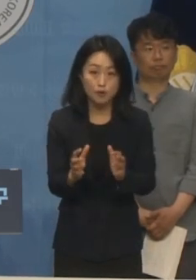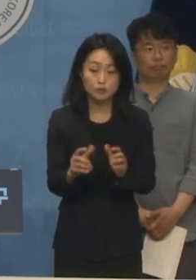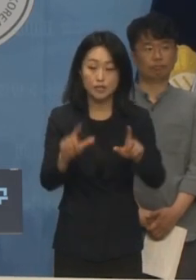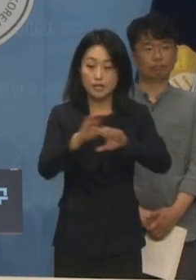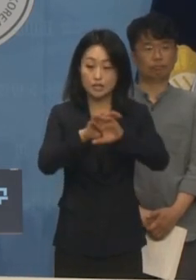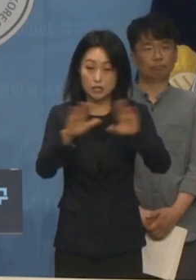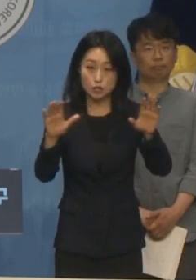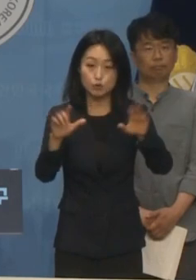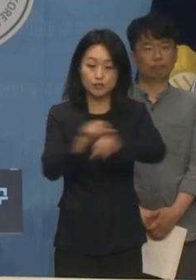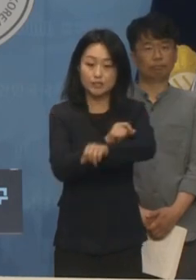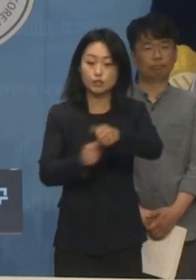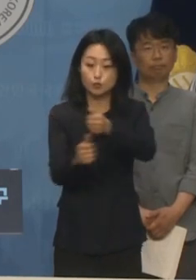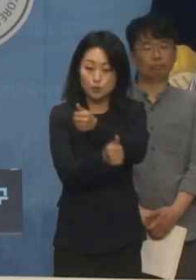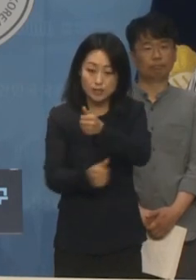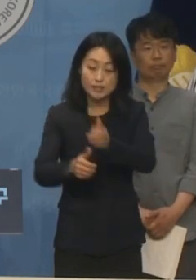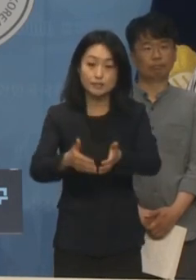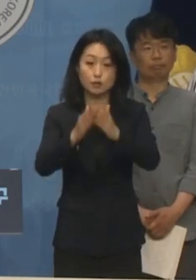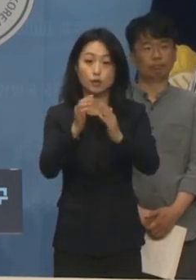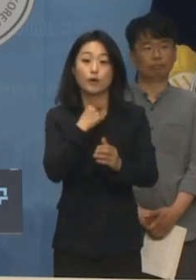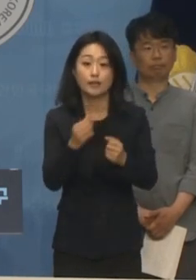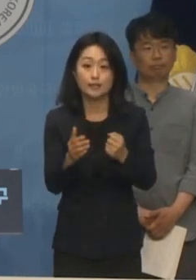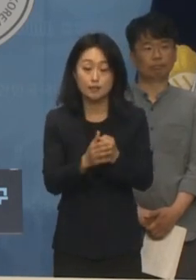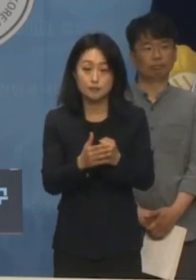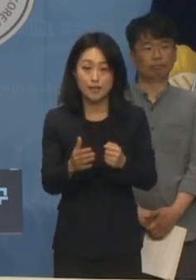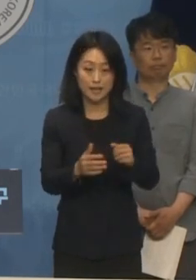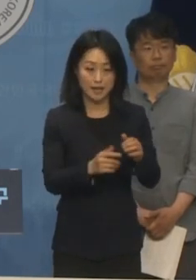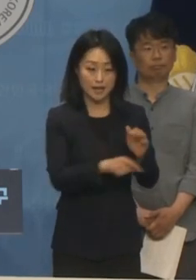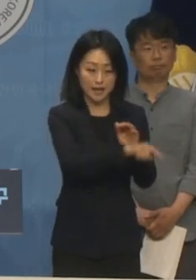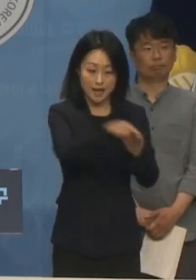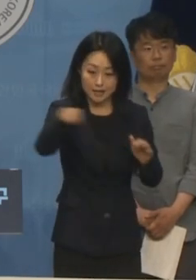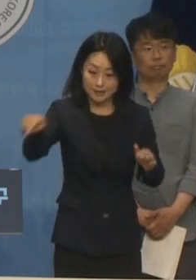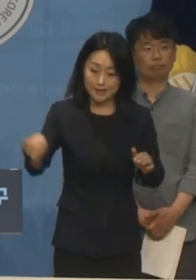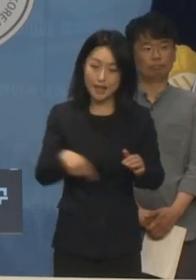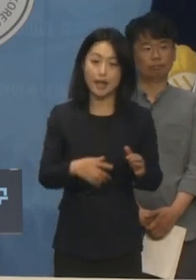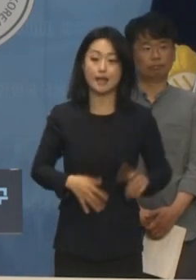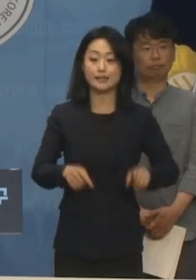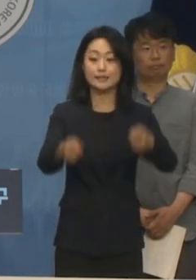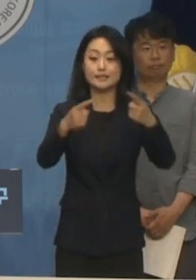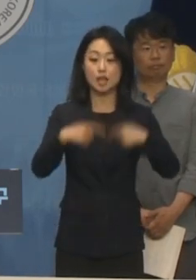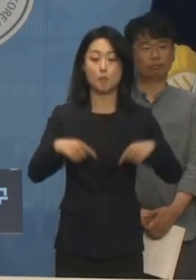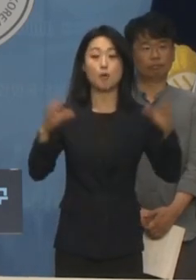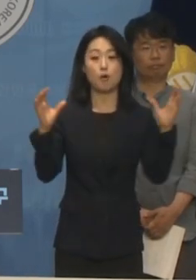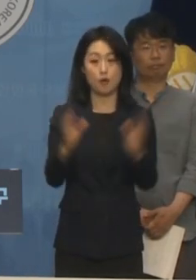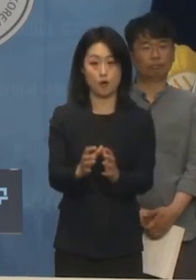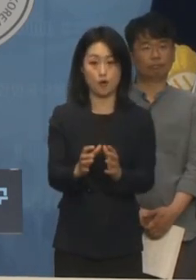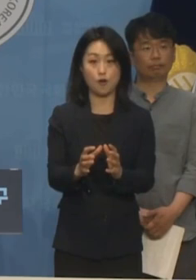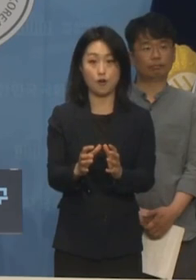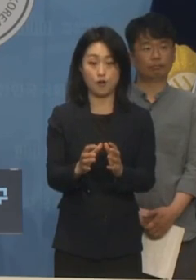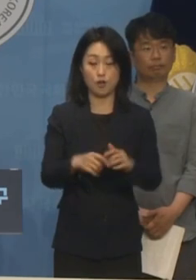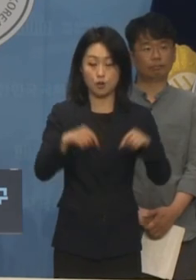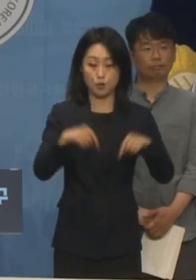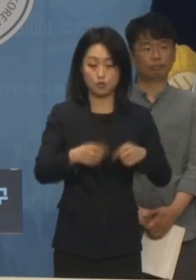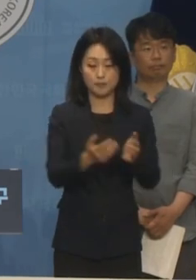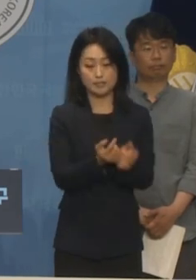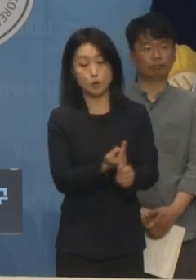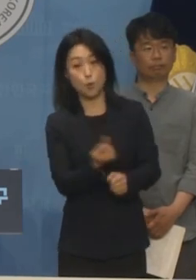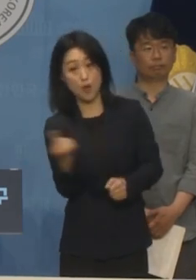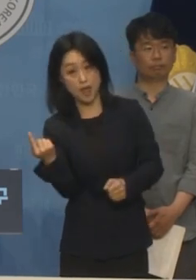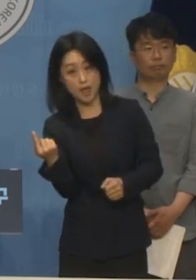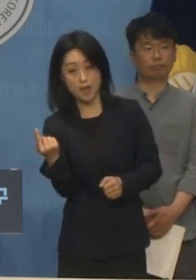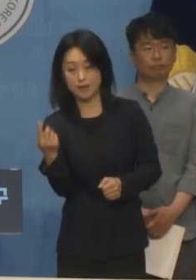촉구했던 취지를 반영하여 원내 모든 정당의 참여와 협력을 원칙으로 하고 비교섭단체 소속